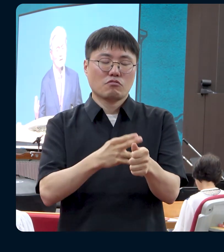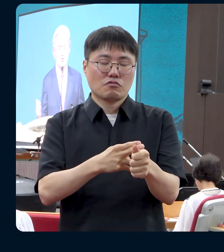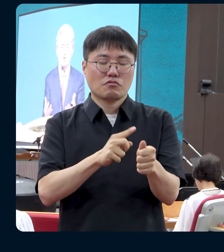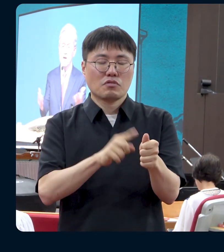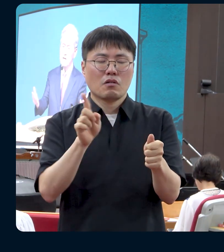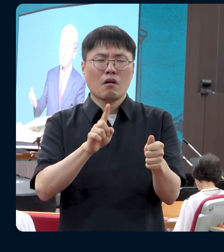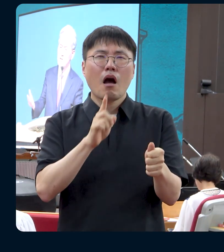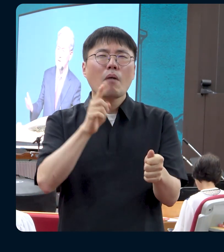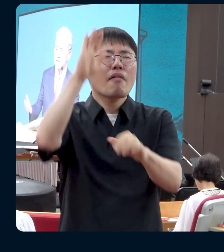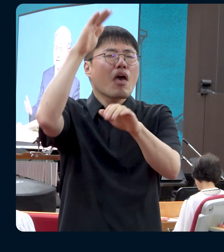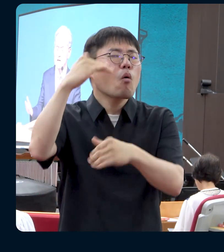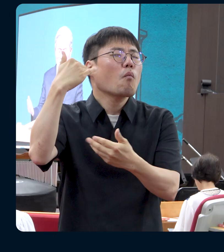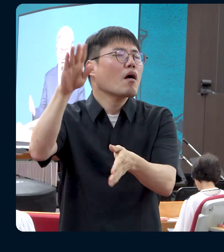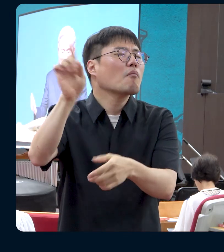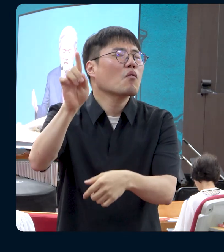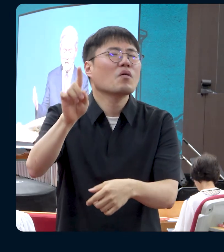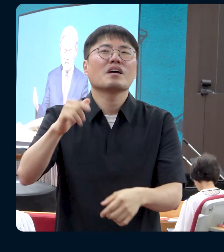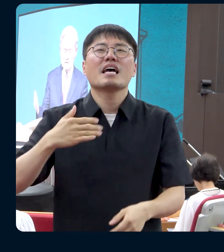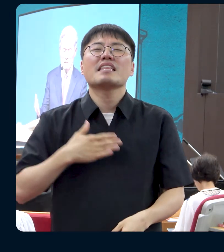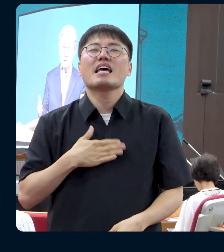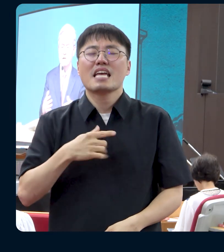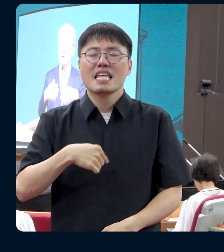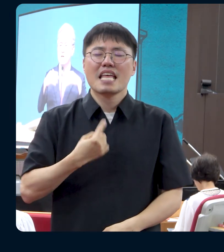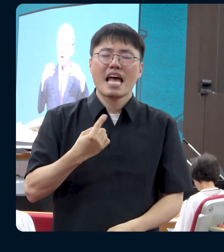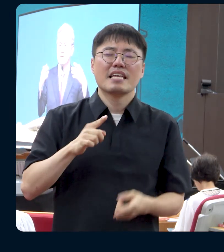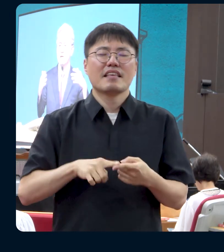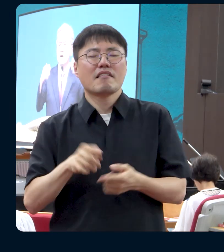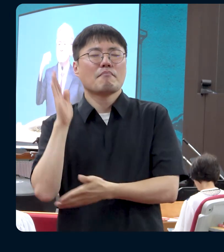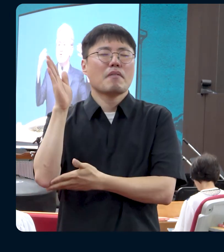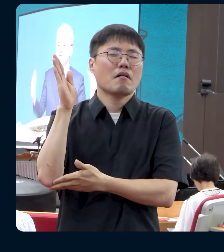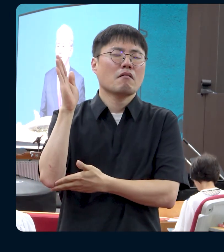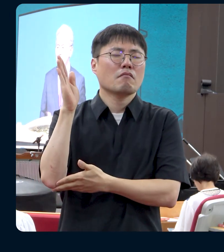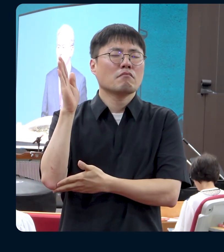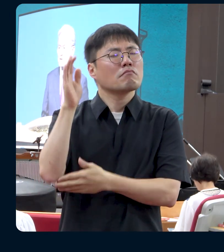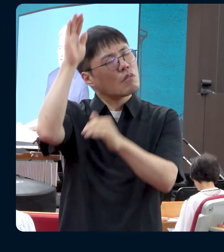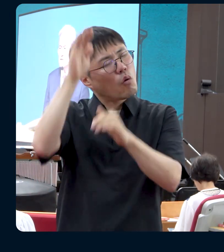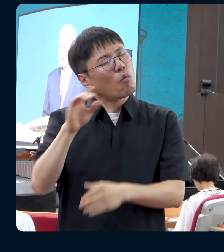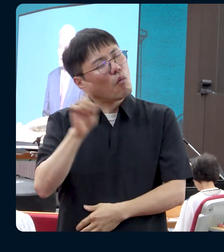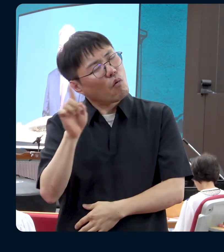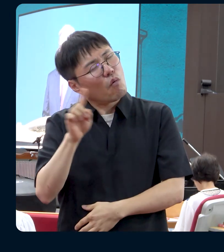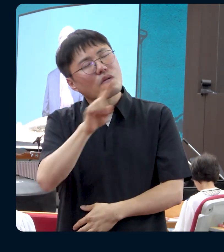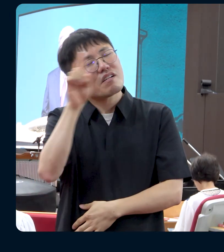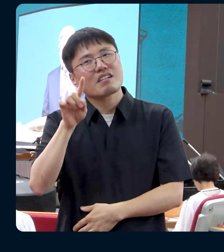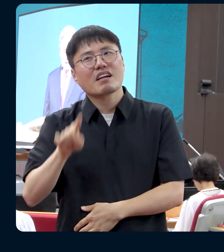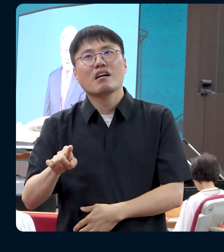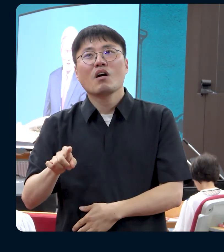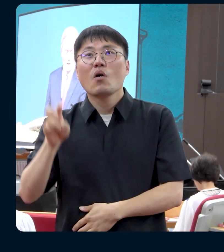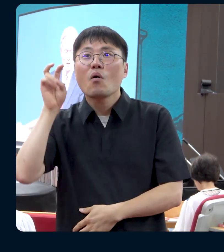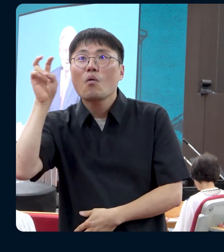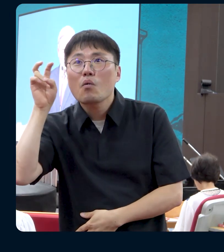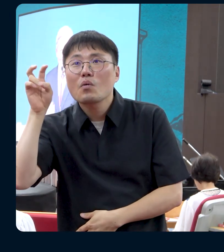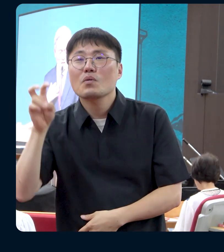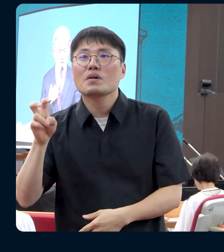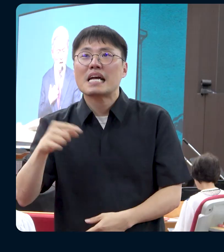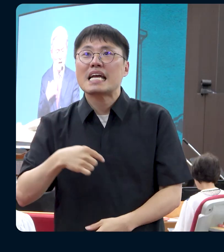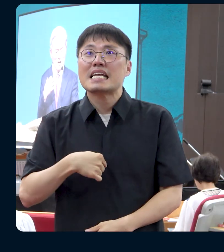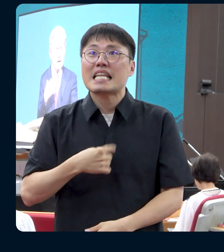바울 사도는 무슨 얘기를 하고 있어요? 자기 자신들에 대해서 얘기하는데 무슨 얘기를 하고 있는 것이냐?